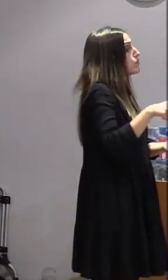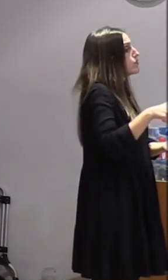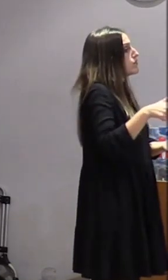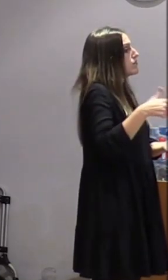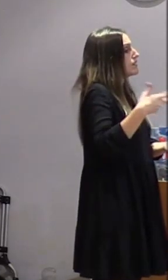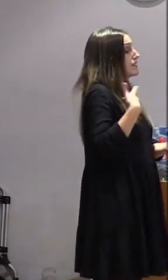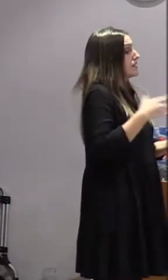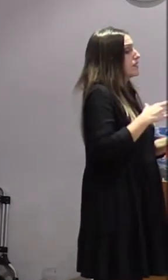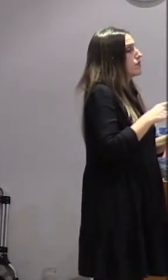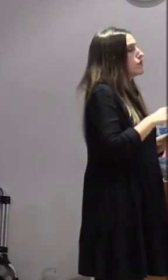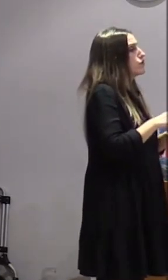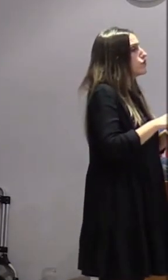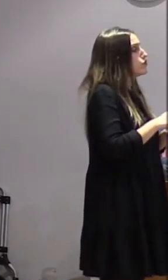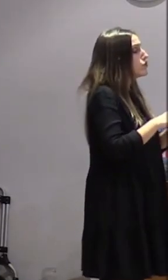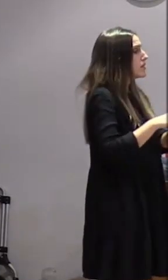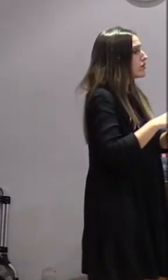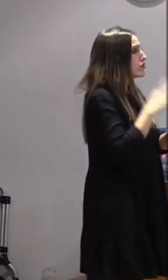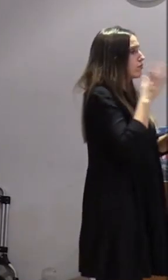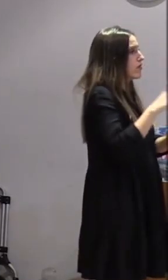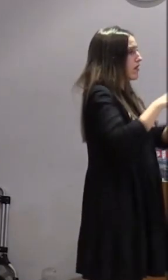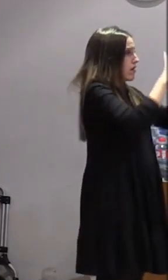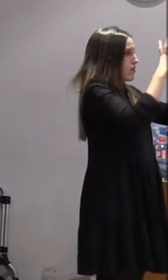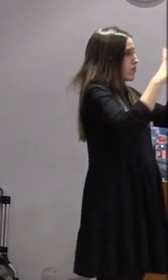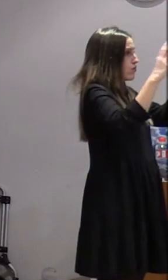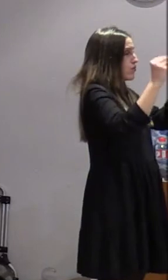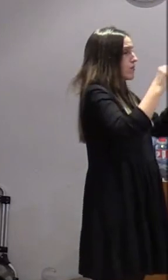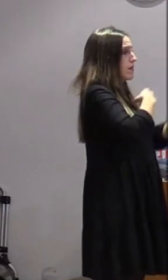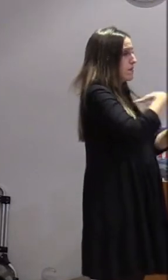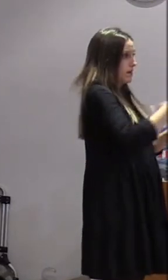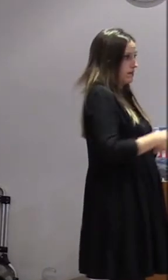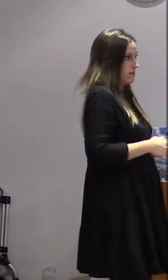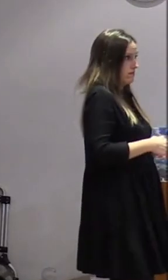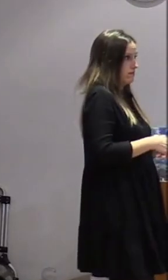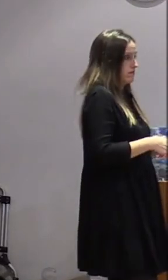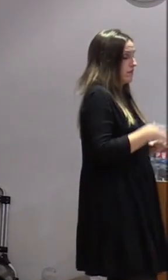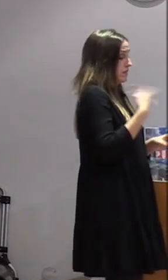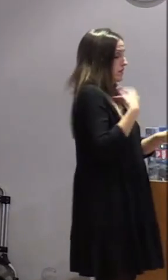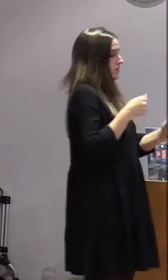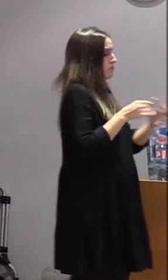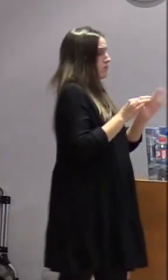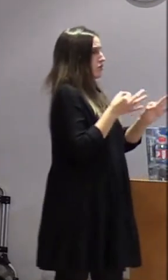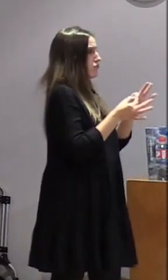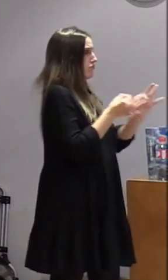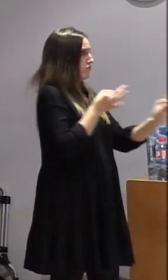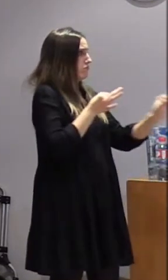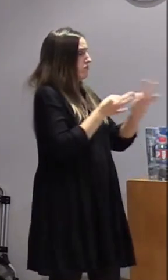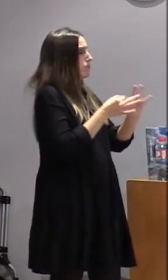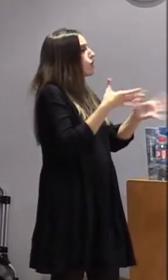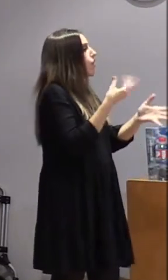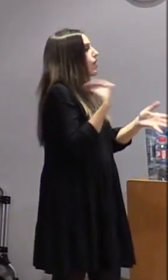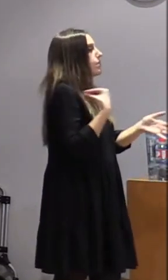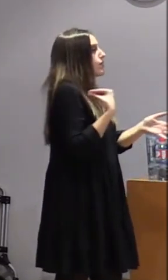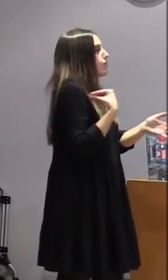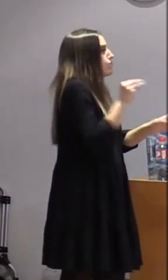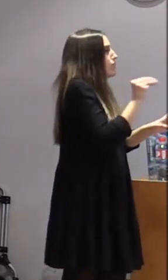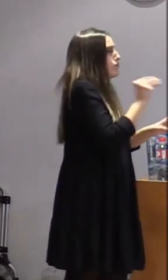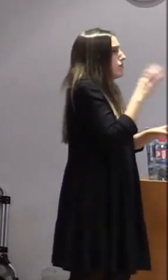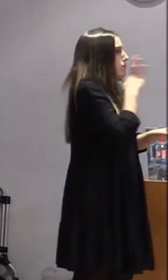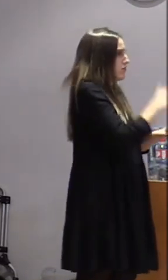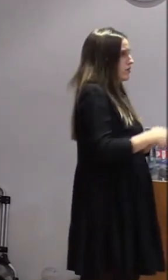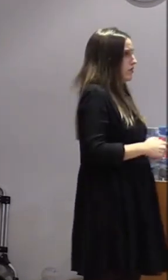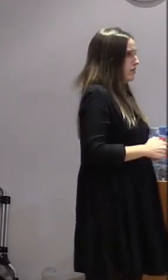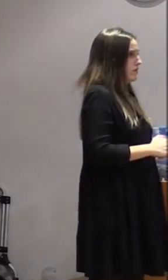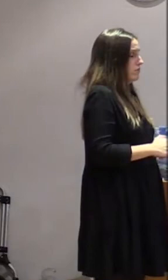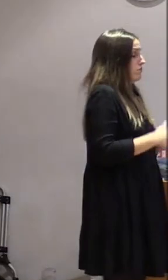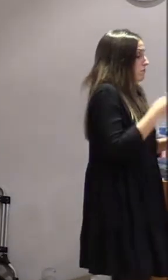están dominados por la gran nube blanca, que es un cumulonimbo visto a cierta distancia. La pregunta es ¿por qué? Bueno, pues